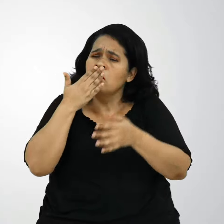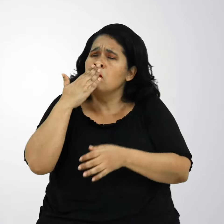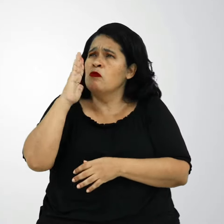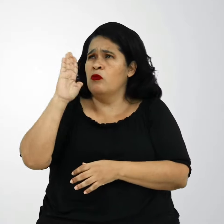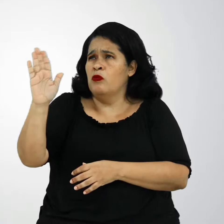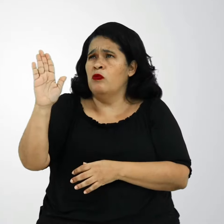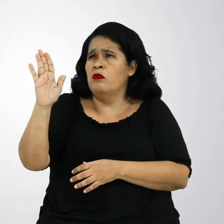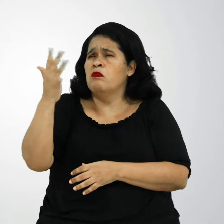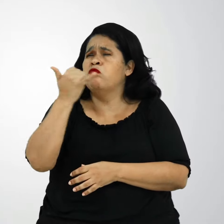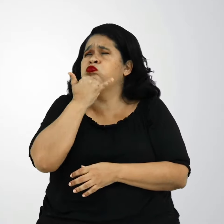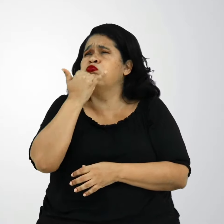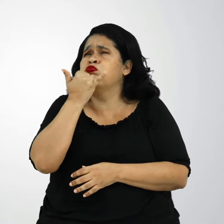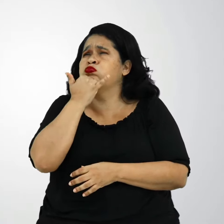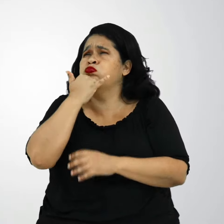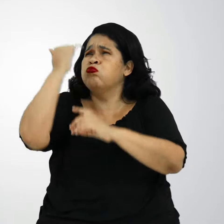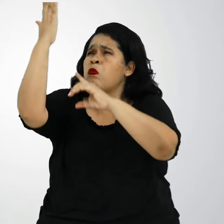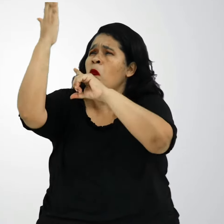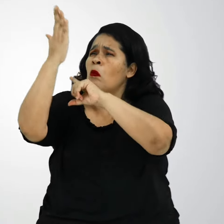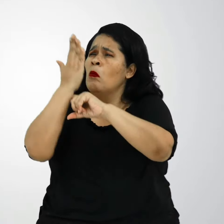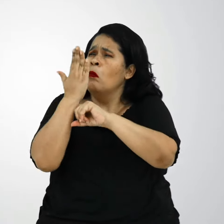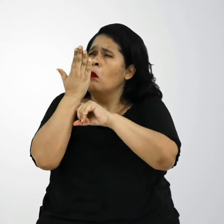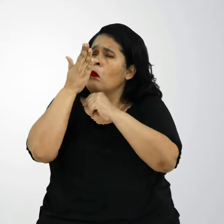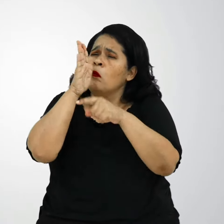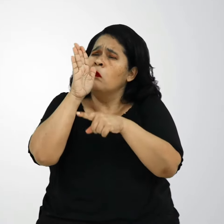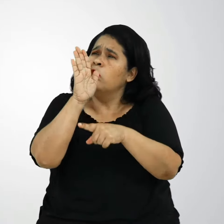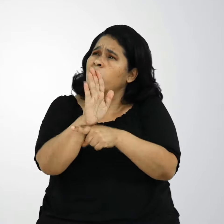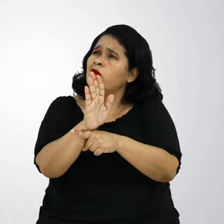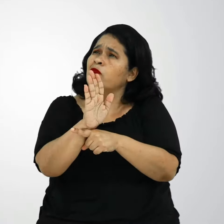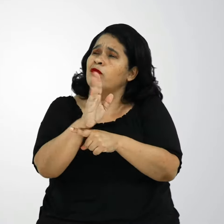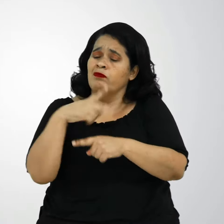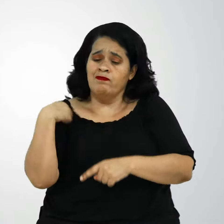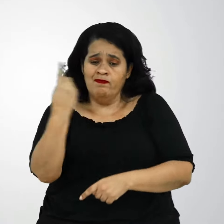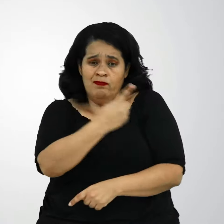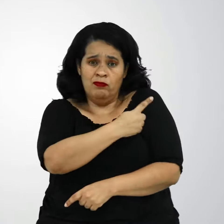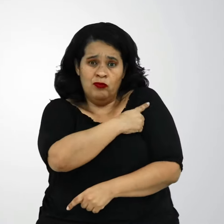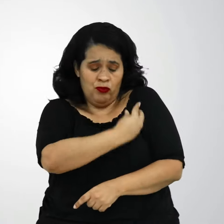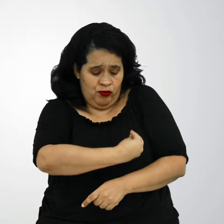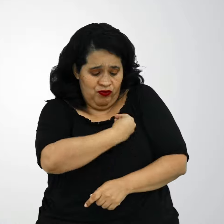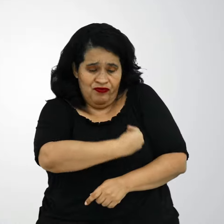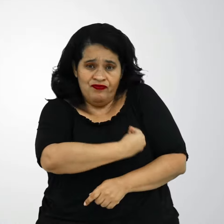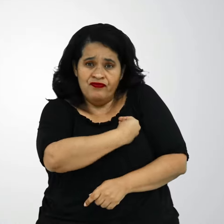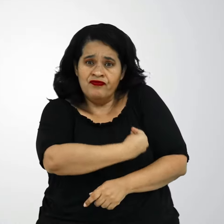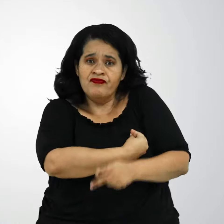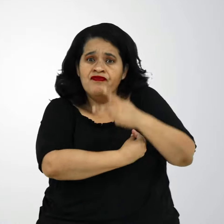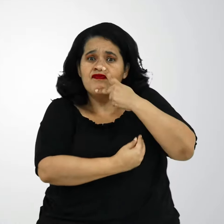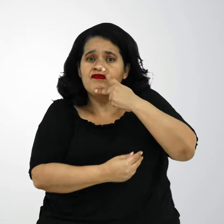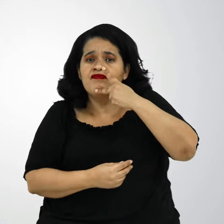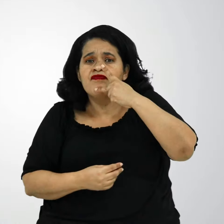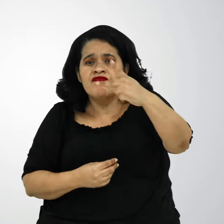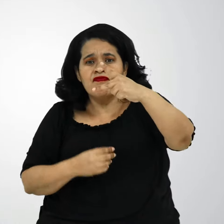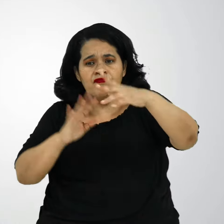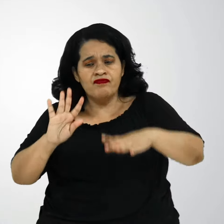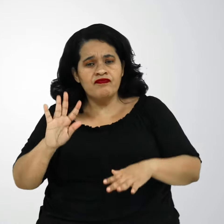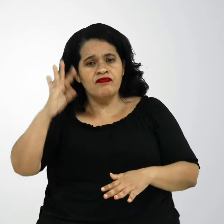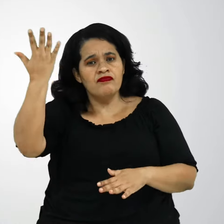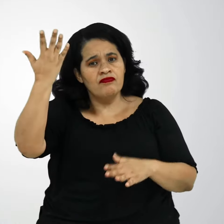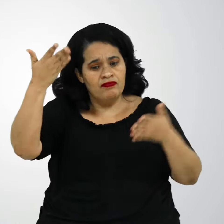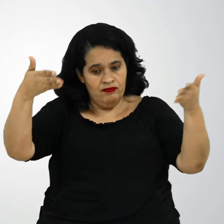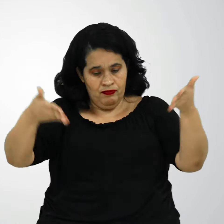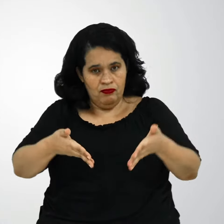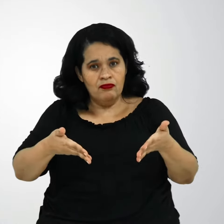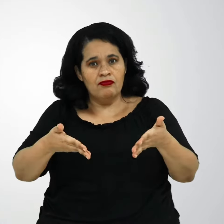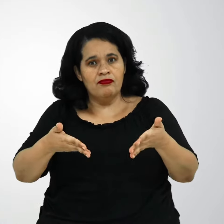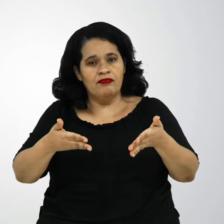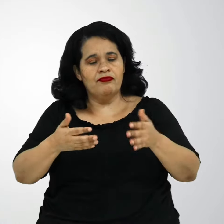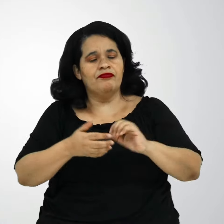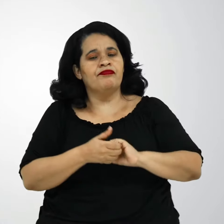nos ajude e que nós possamos viver o cumprimento dessa profecia agora, nesses dias, né? É